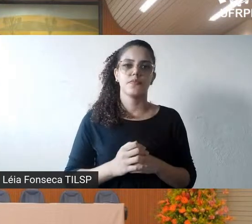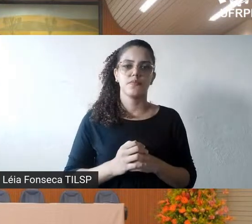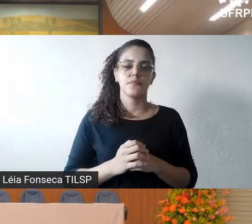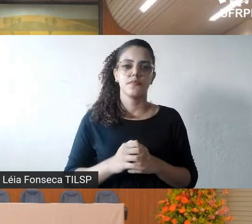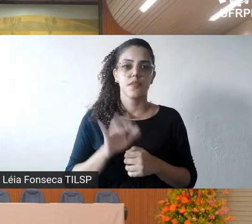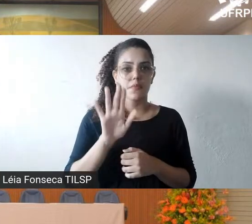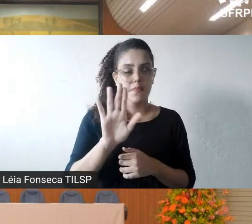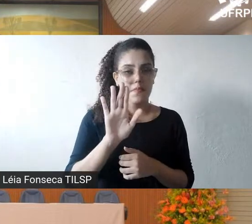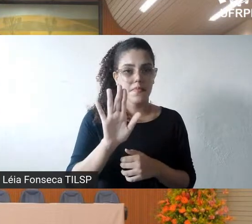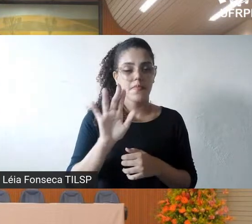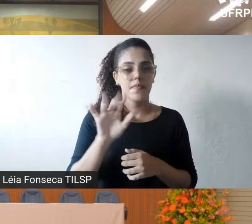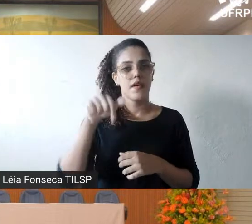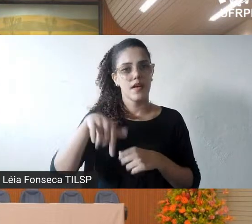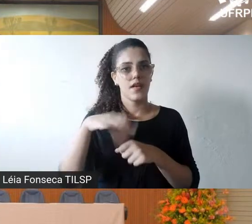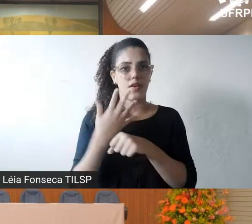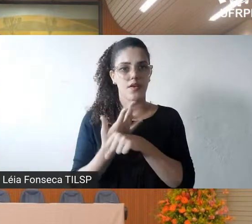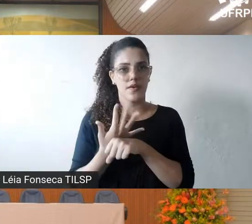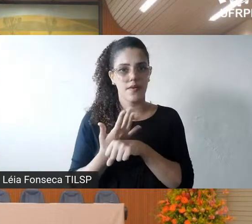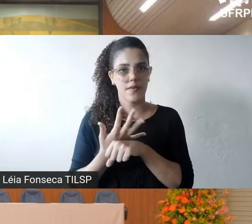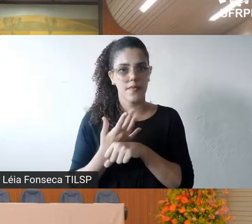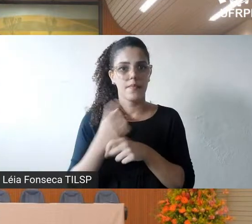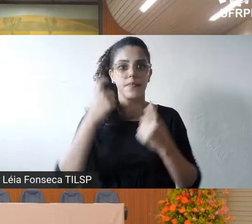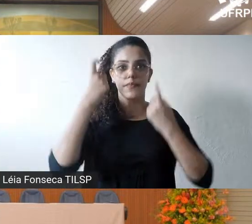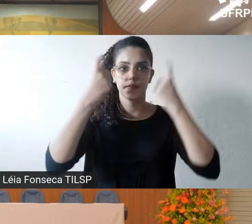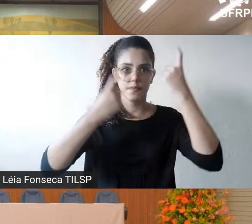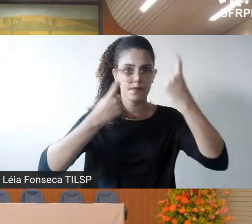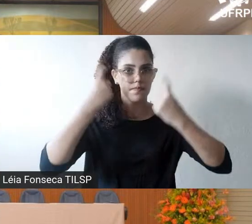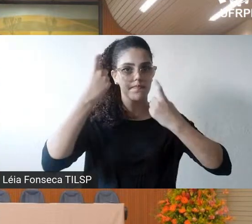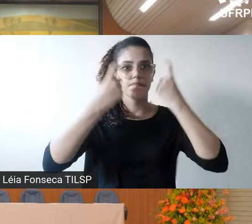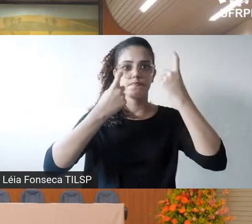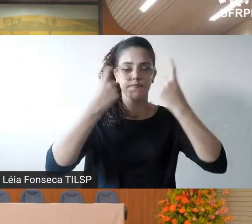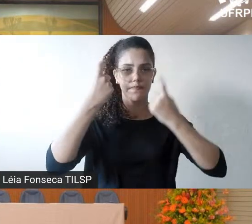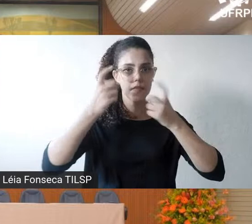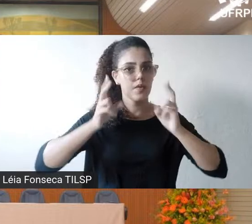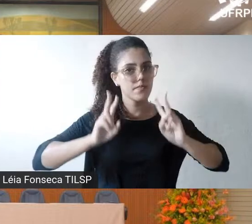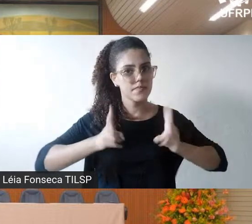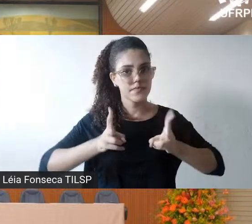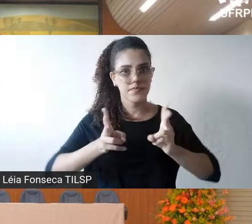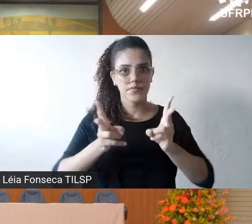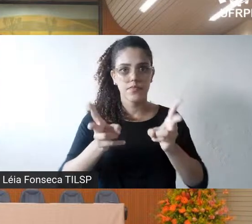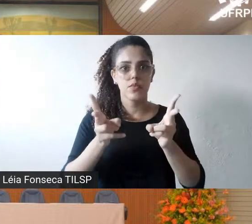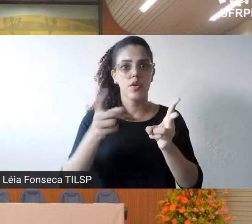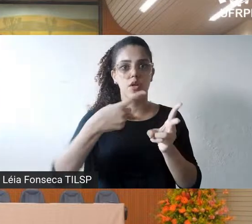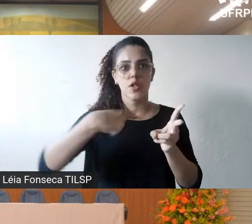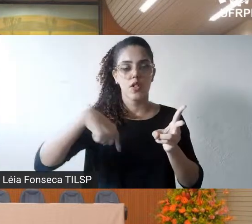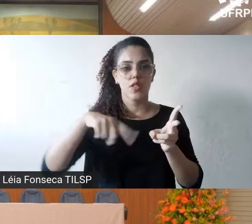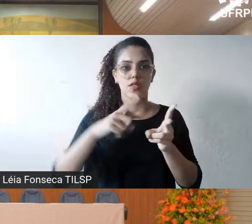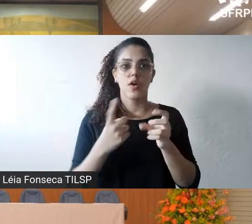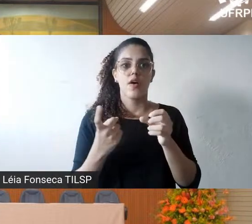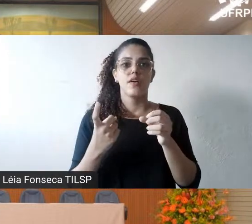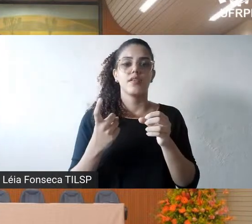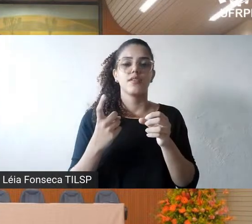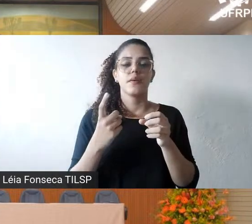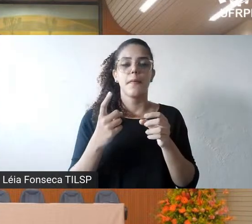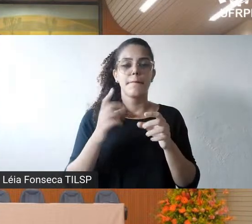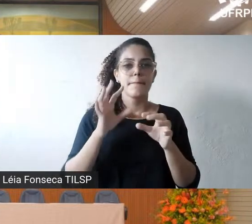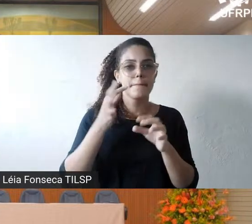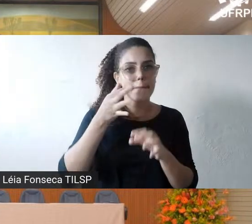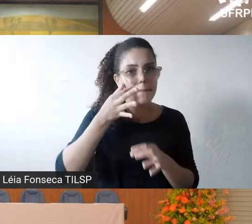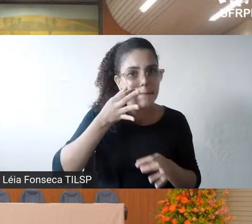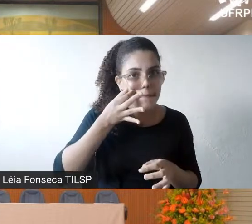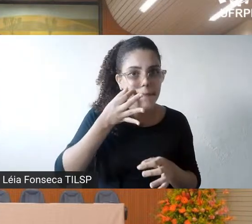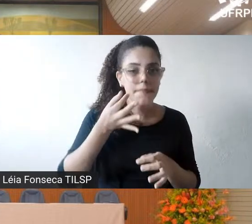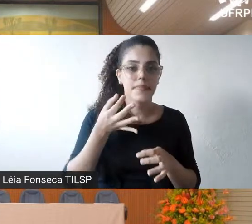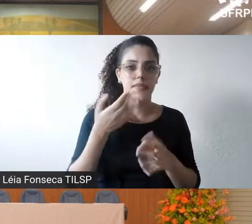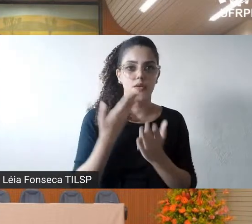se preocupando. Nós só voltaremos às atividades presenciais. Isso não é uma decisão do reitor, isso é uma decisão da comunidade, de forma